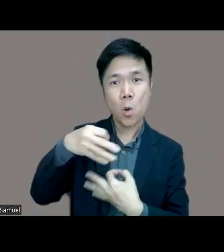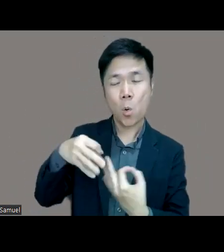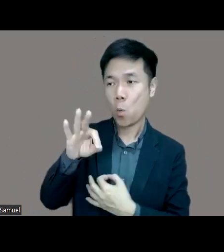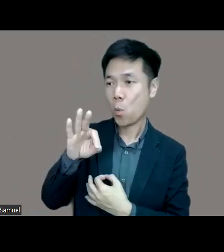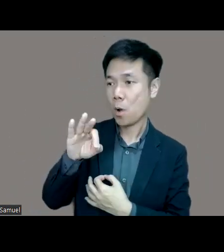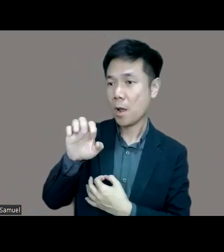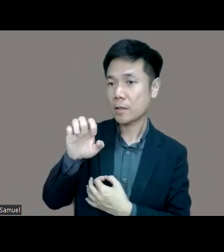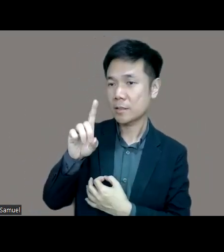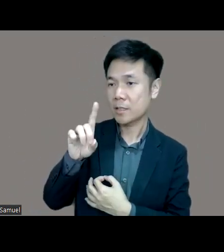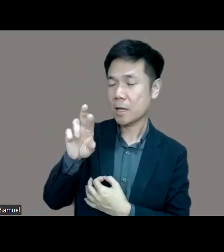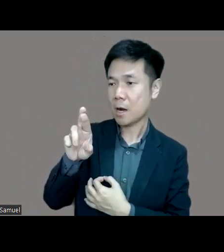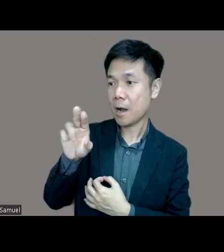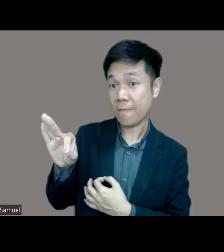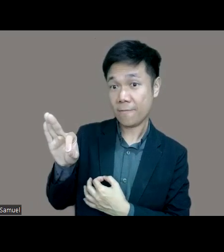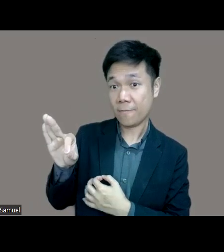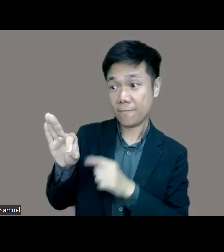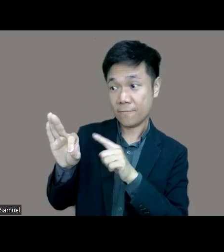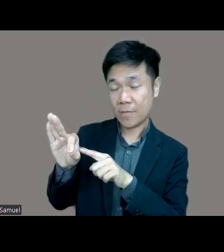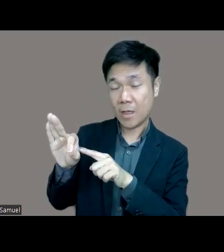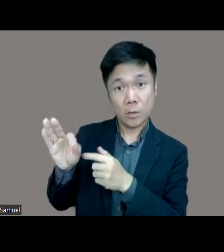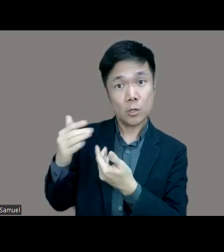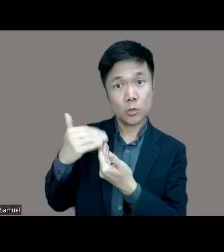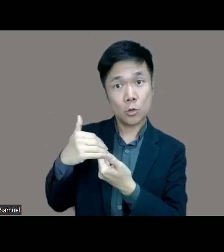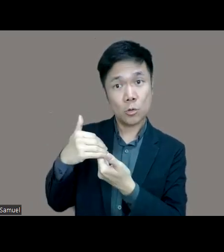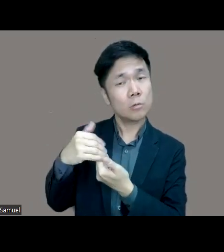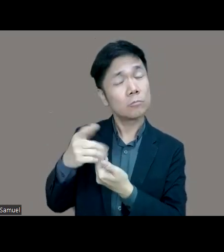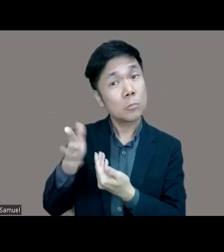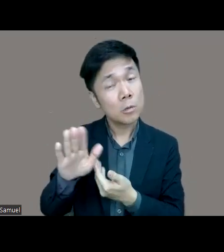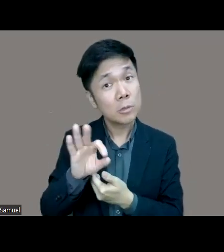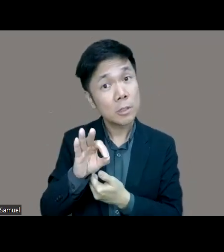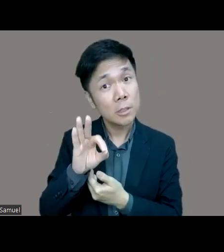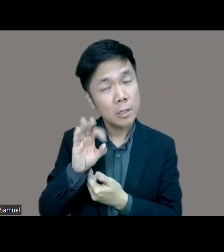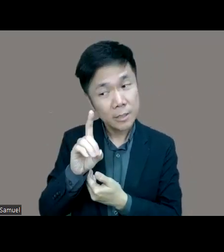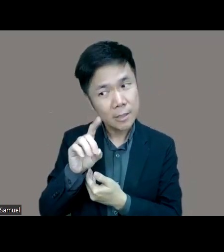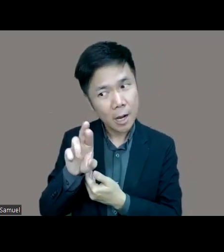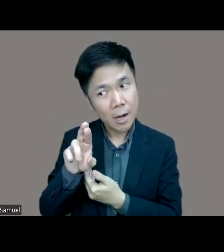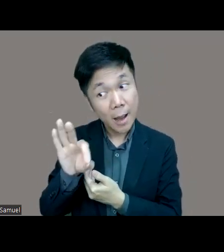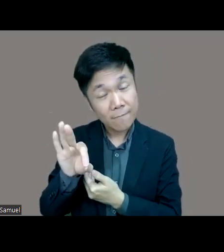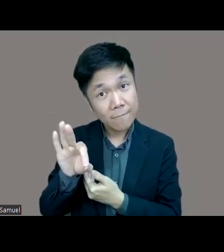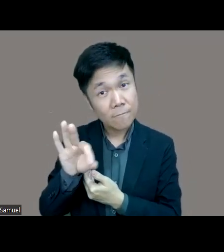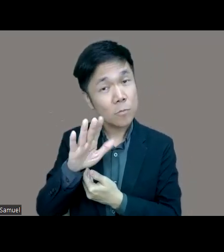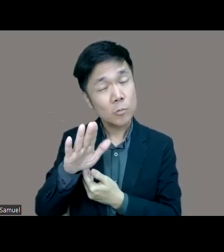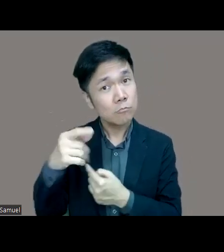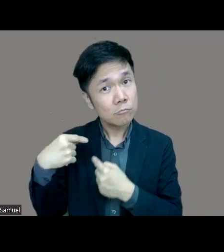je vois des boursiers de l'Alliance internationale sur le handicap,